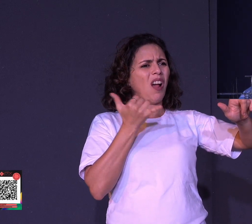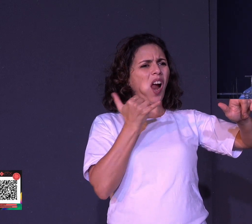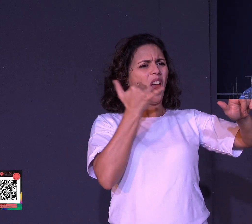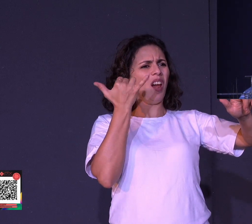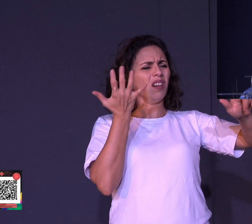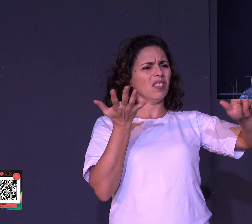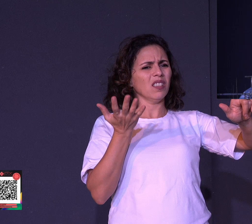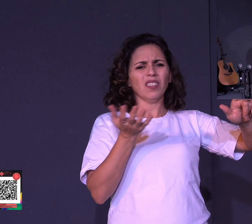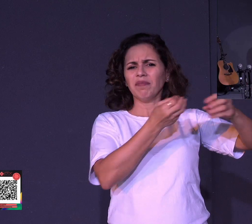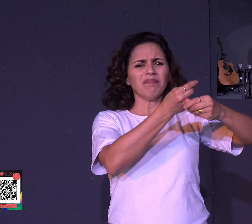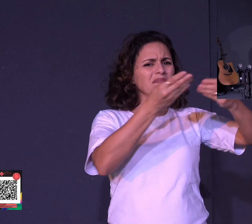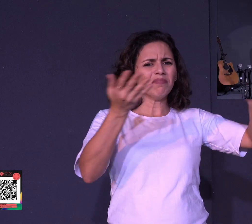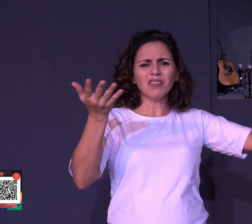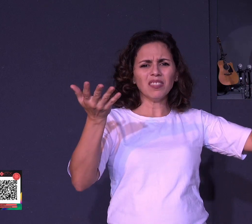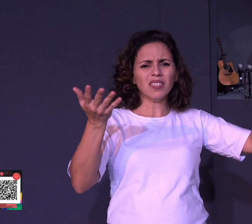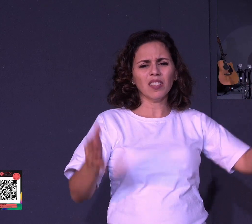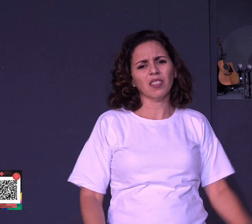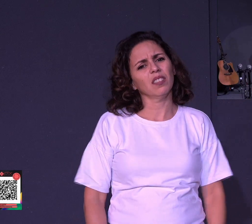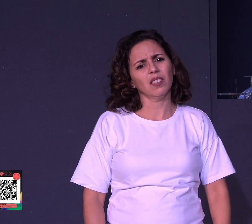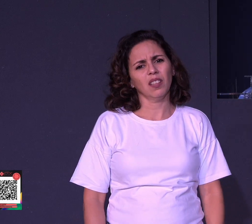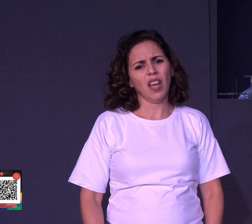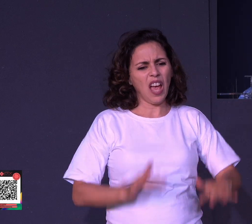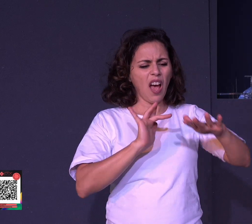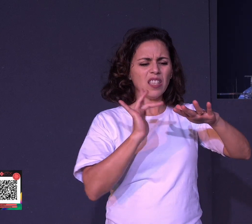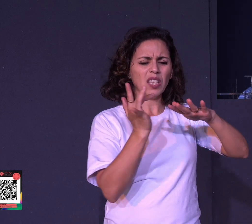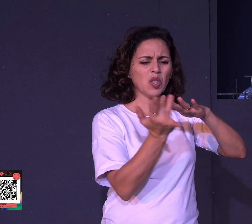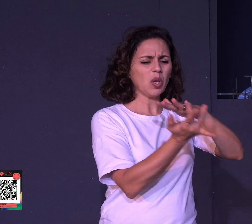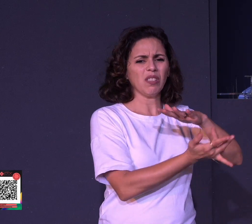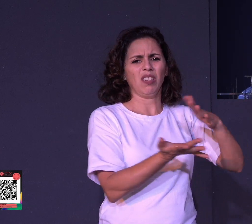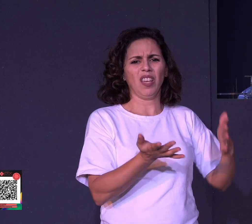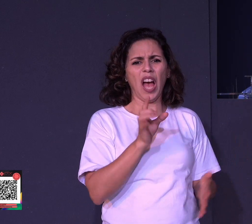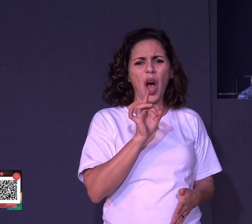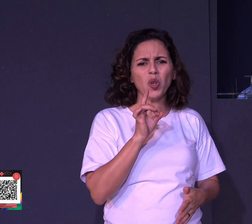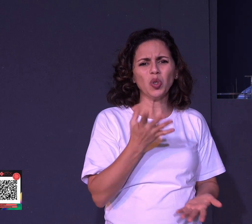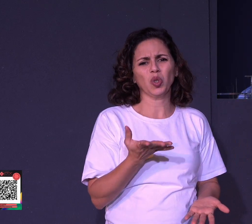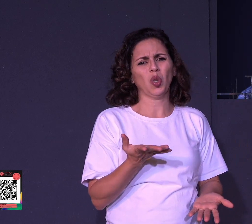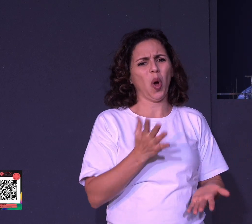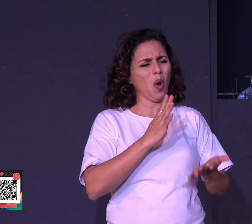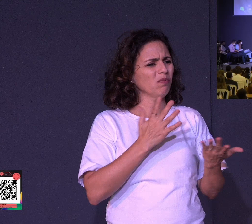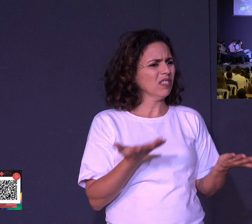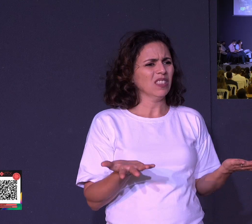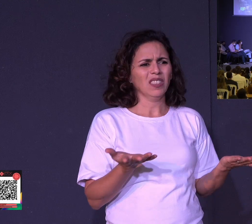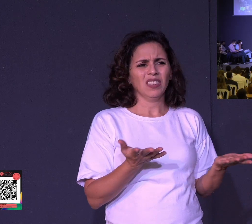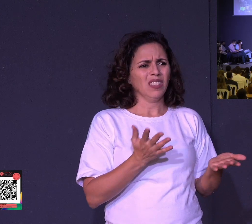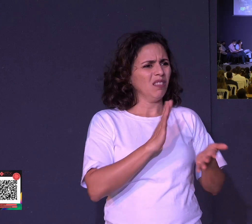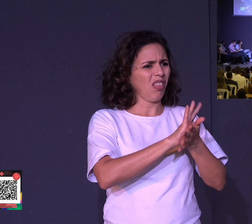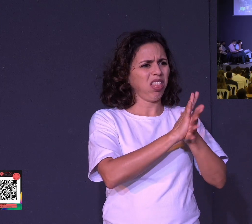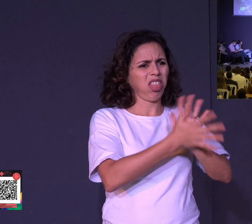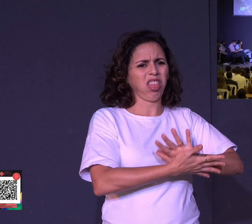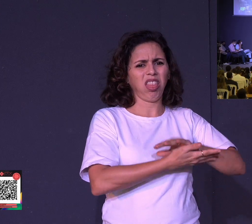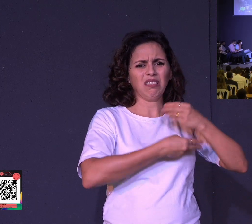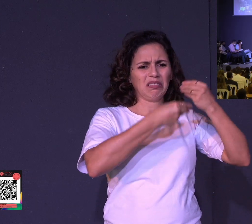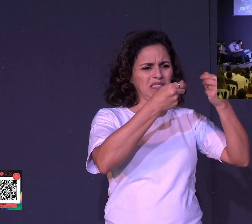coração. Faz um jejum aí das redes sociais. Só desgraça, só desgraça. O contexto